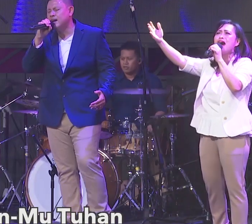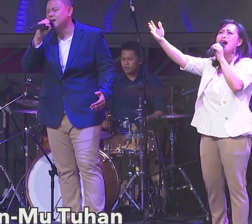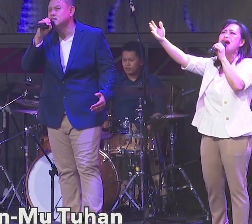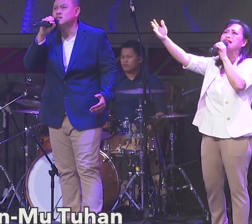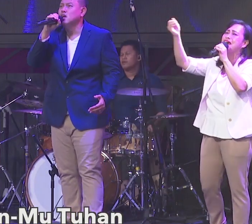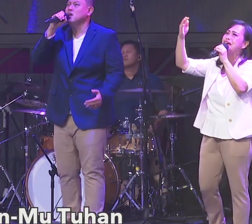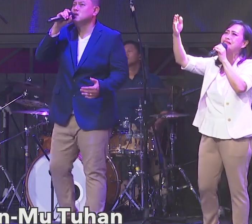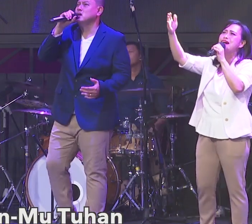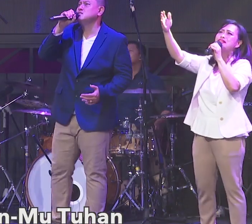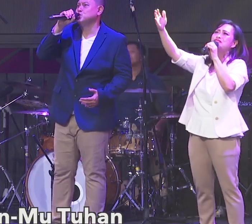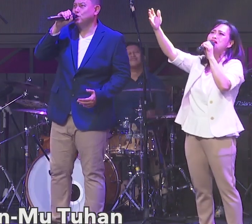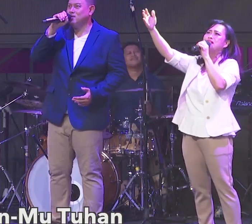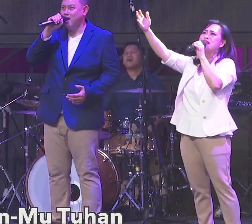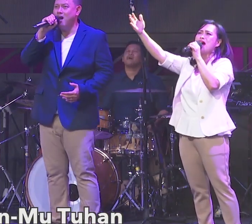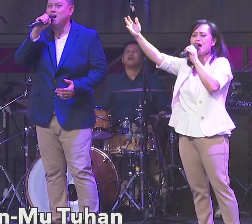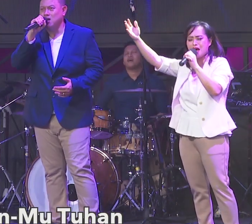buktikan